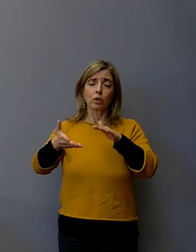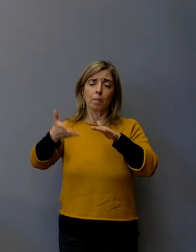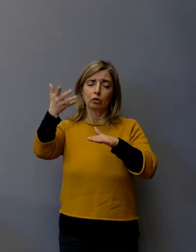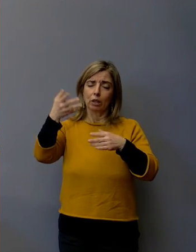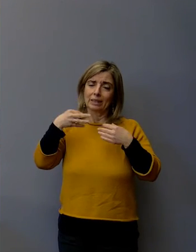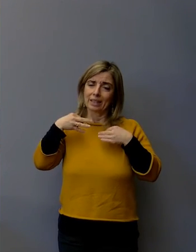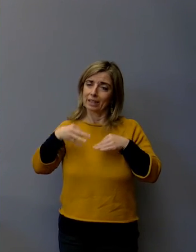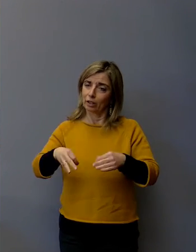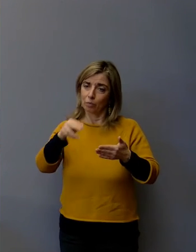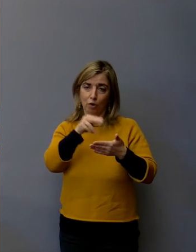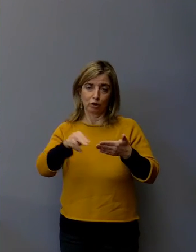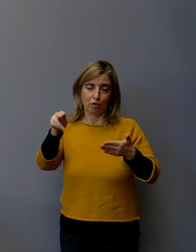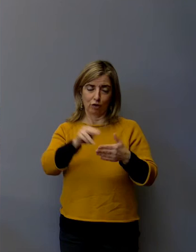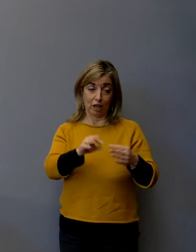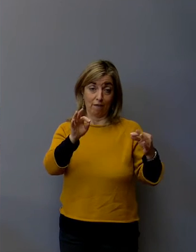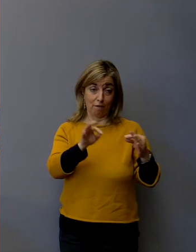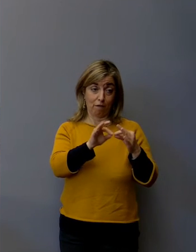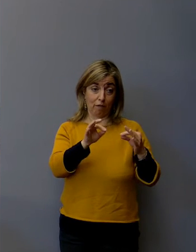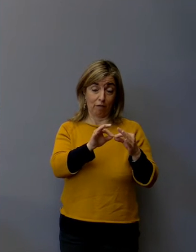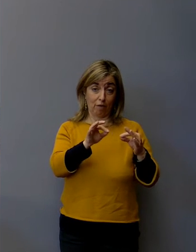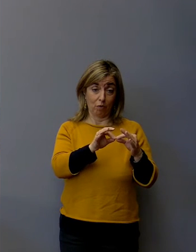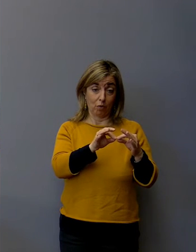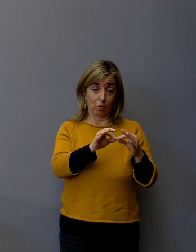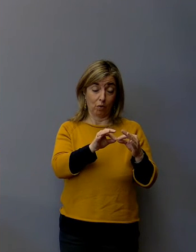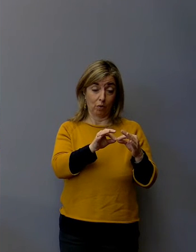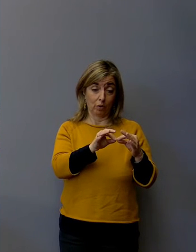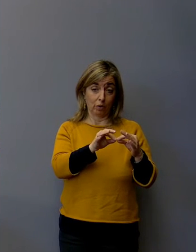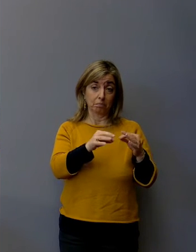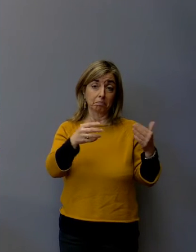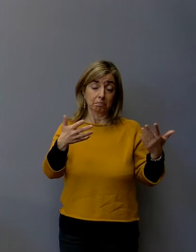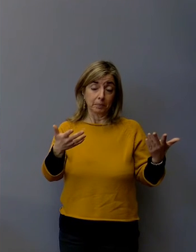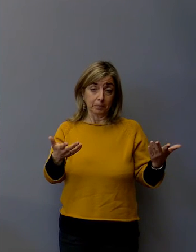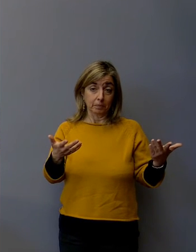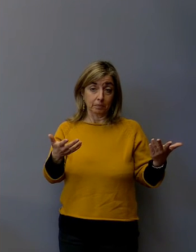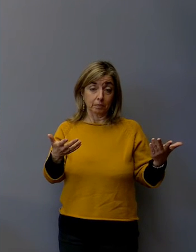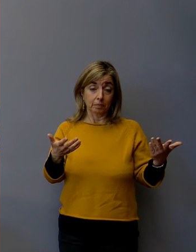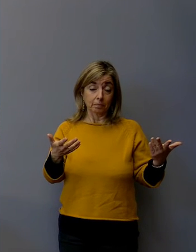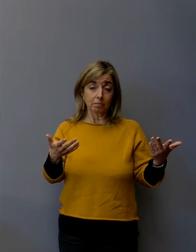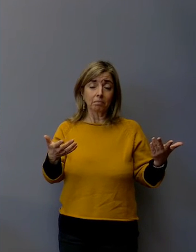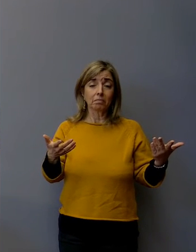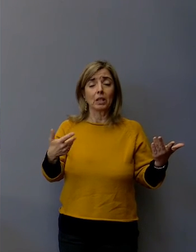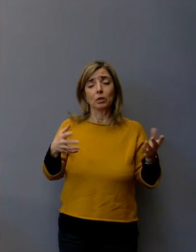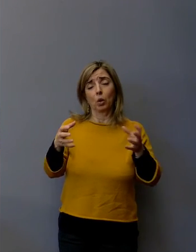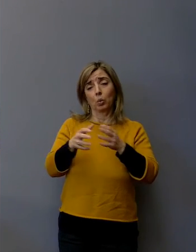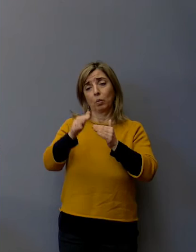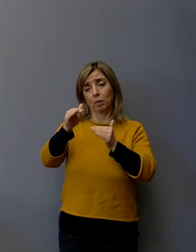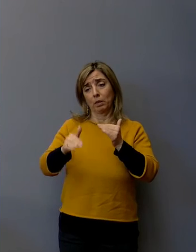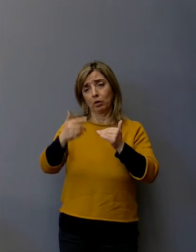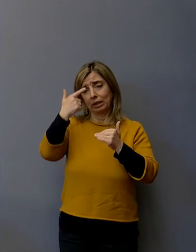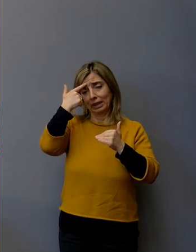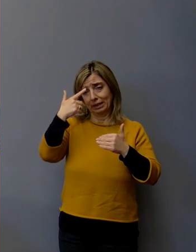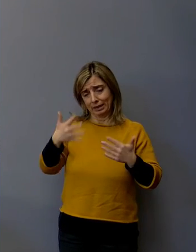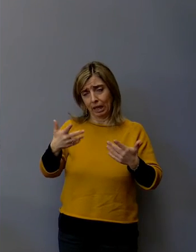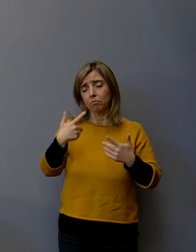lo fa in maniera diciamo consapevole ma ma ben sapendo che la finale sarà un